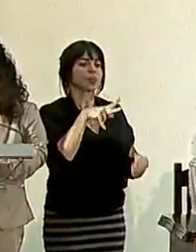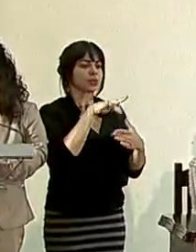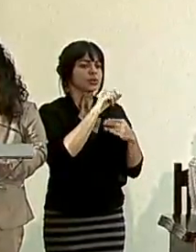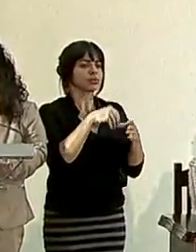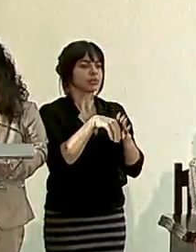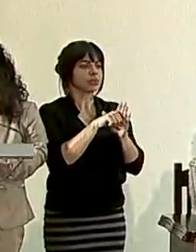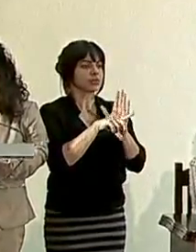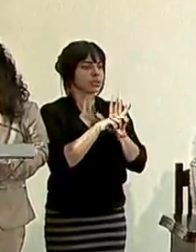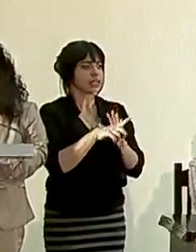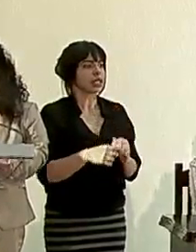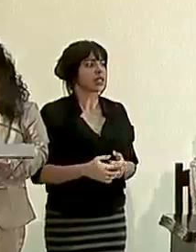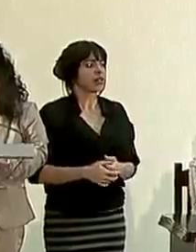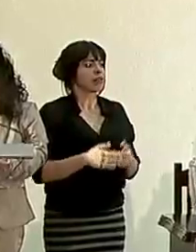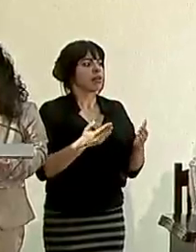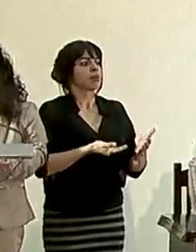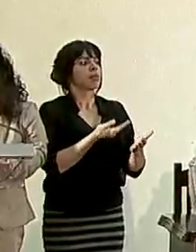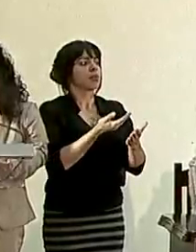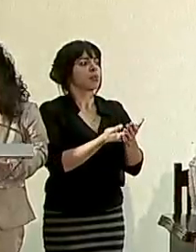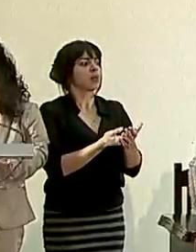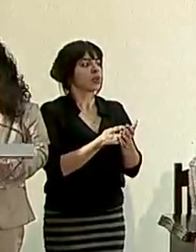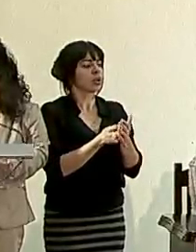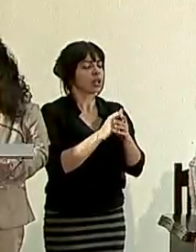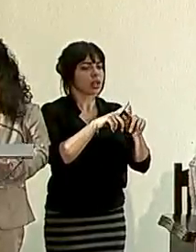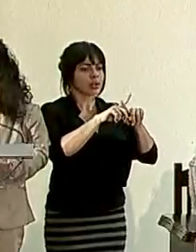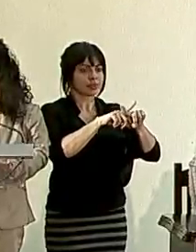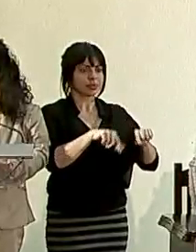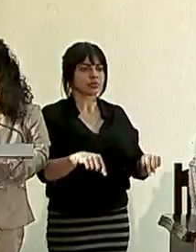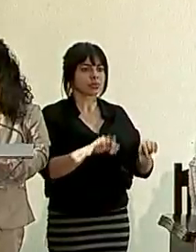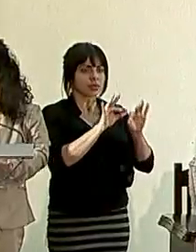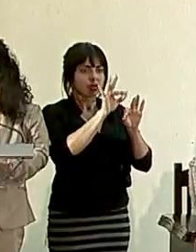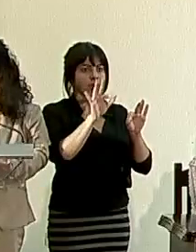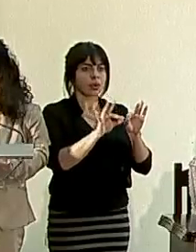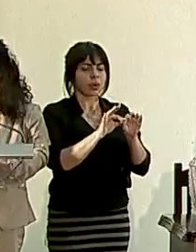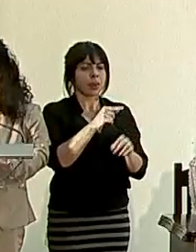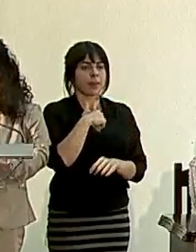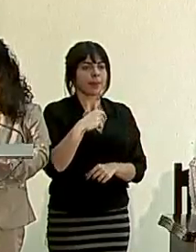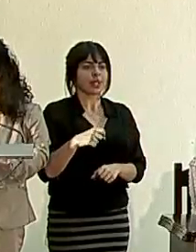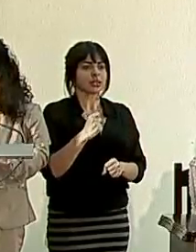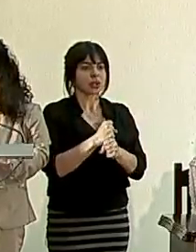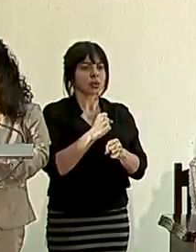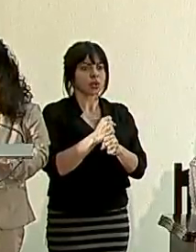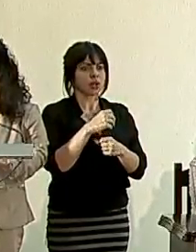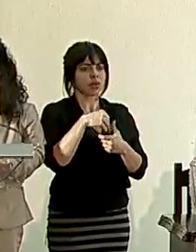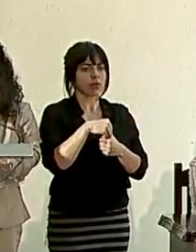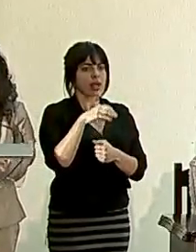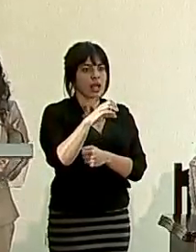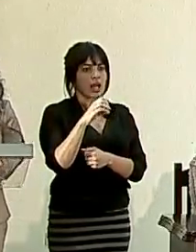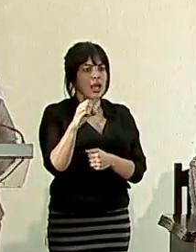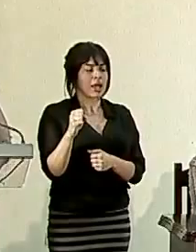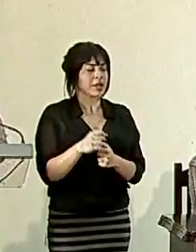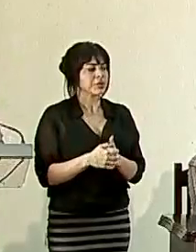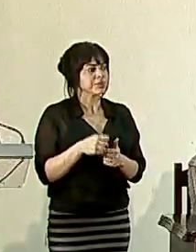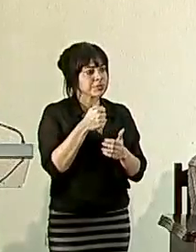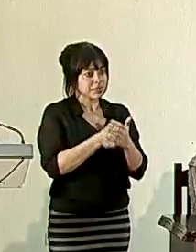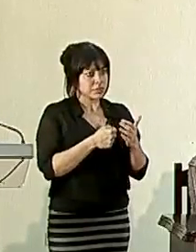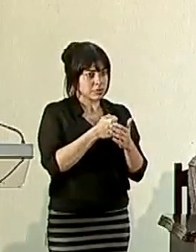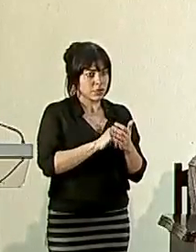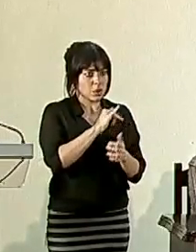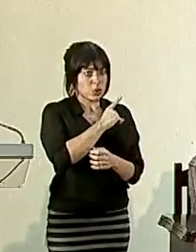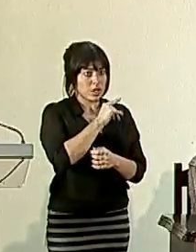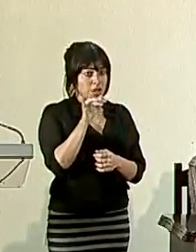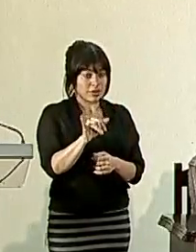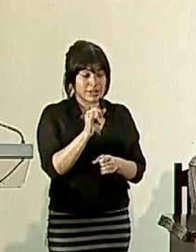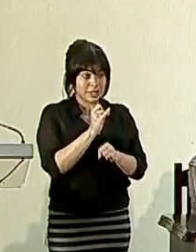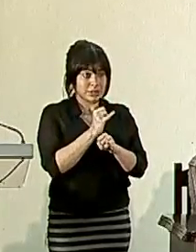en la Asamblea Legislativa que propone eliminar la figura de la presidencia ejecutiva de la Caja. La insistencia de la Junta Directiva